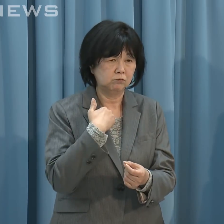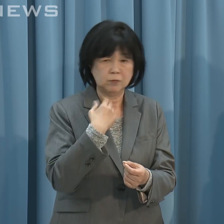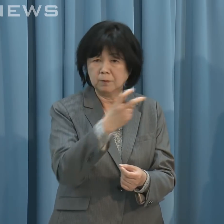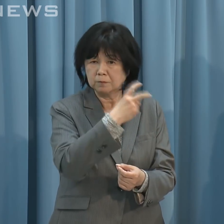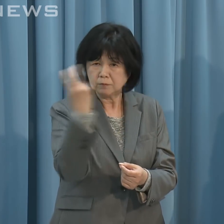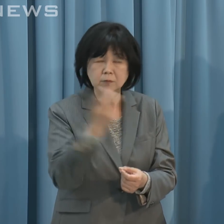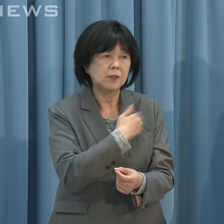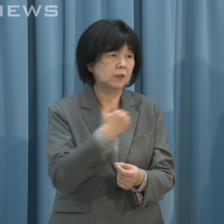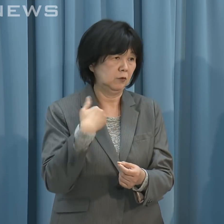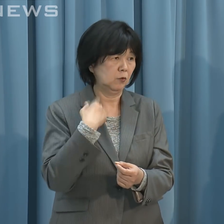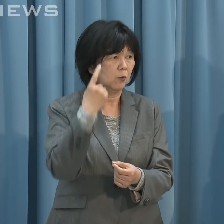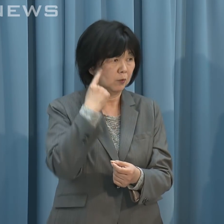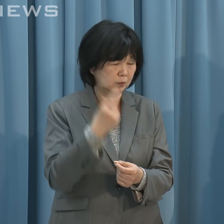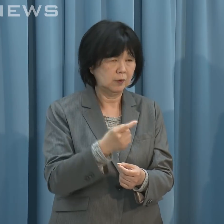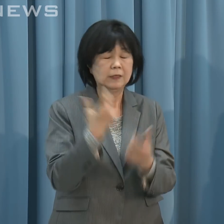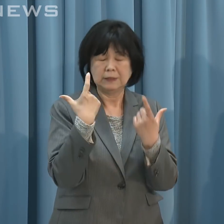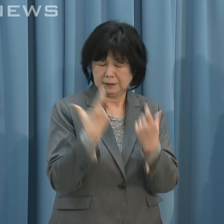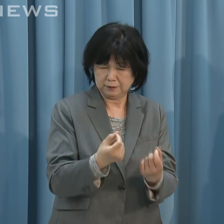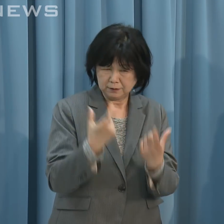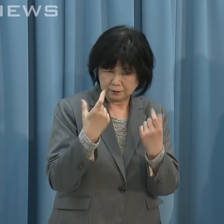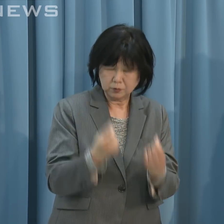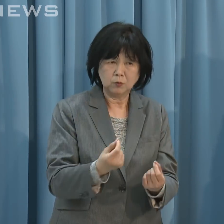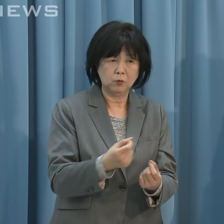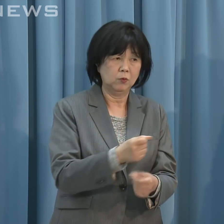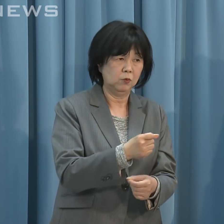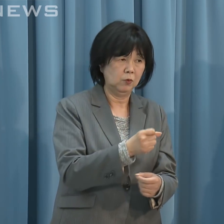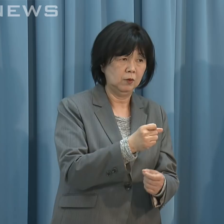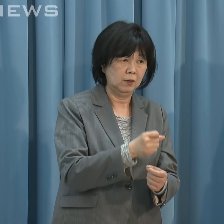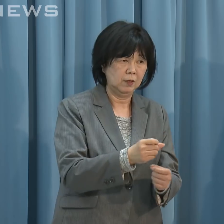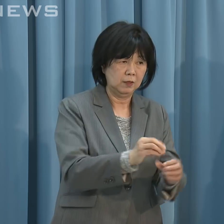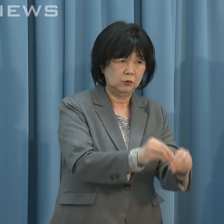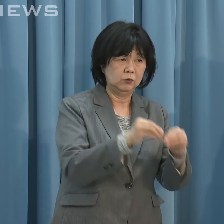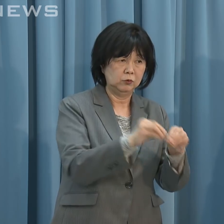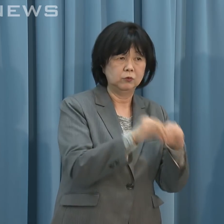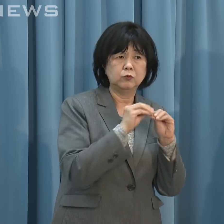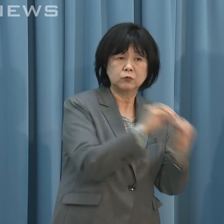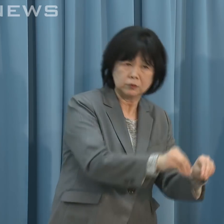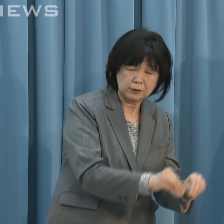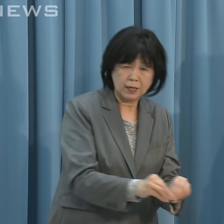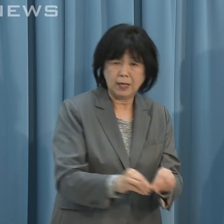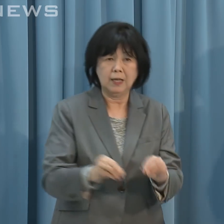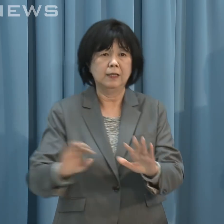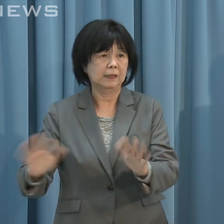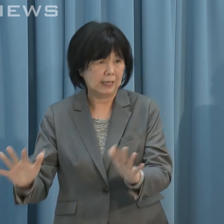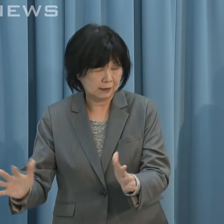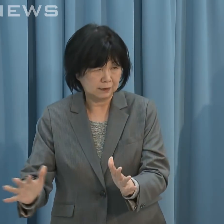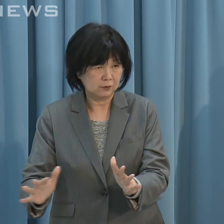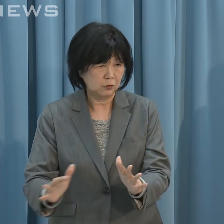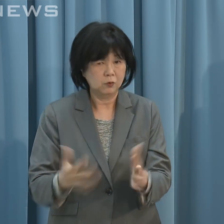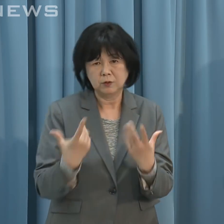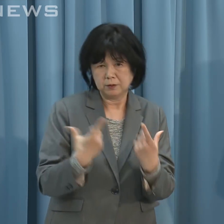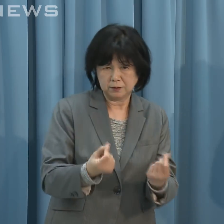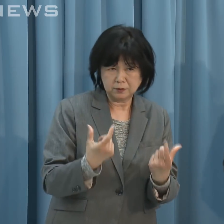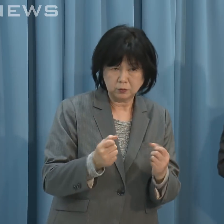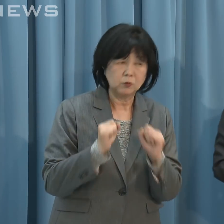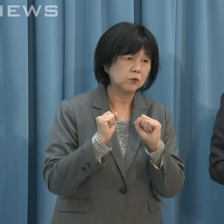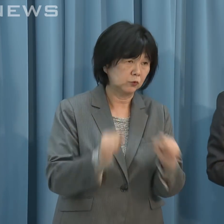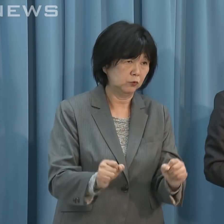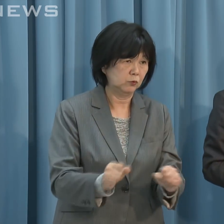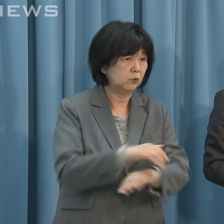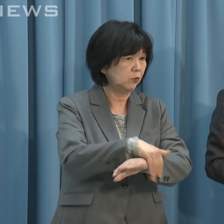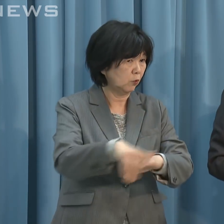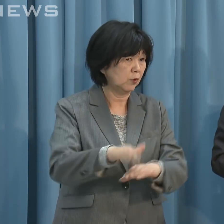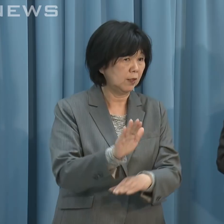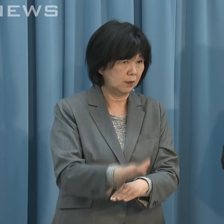し、陽性陰性の判定をしていくと。で、今後の対応に生かしていくということが一つ。それから医療体制それ自身ですけれ